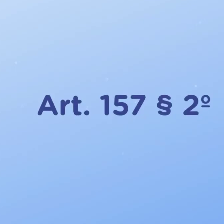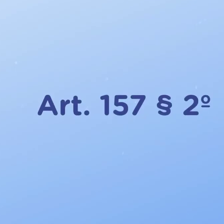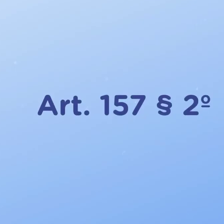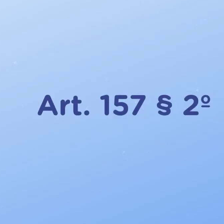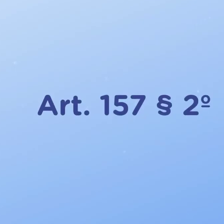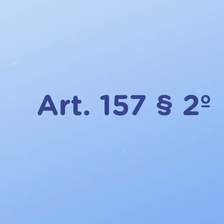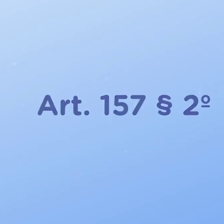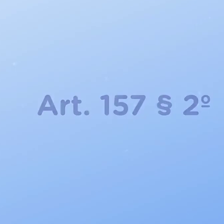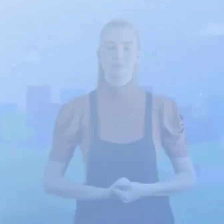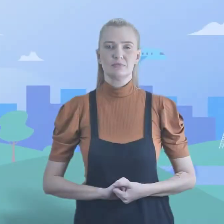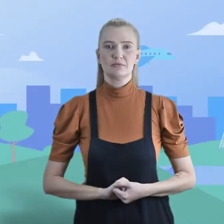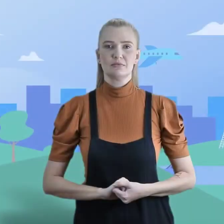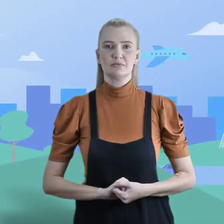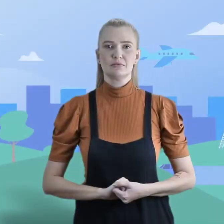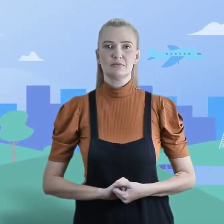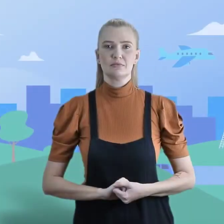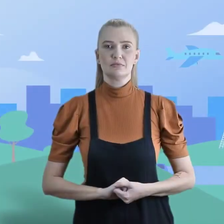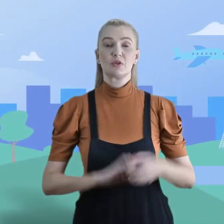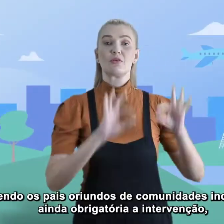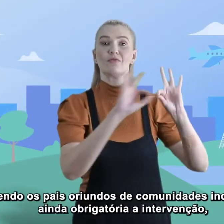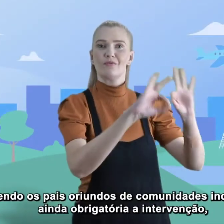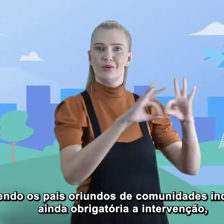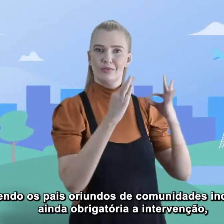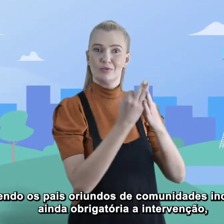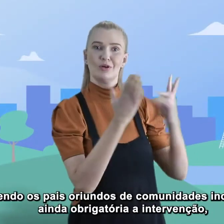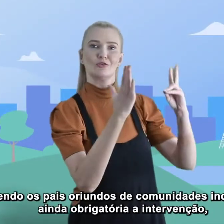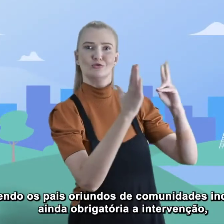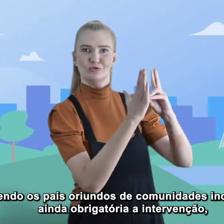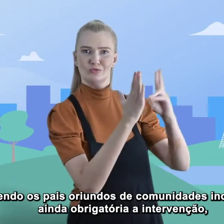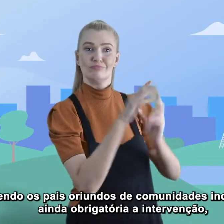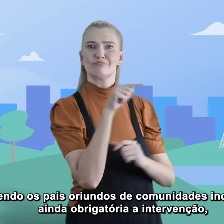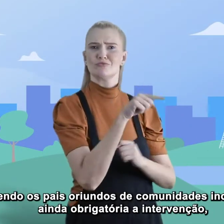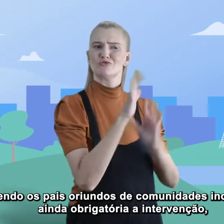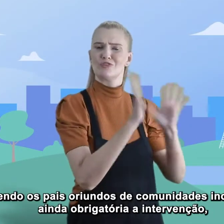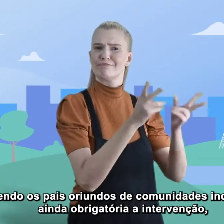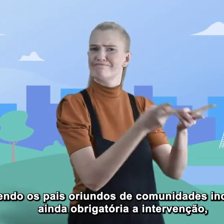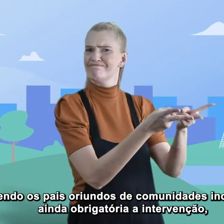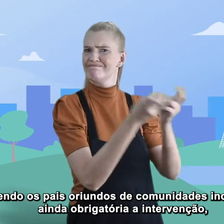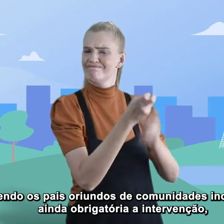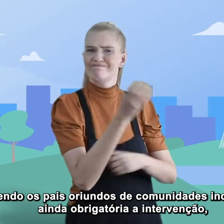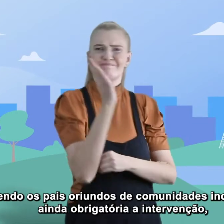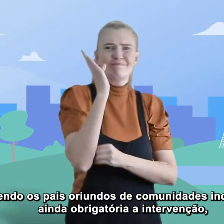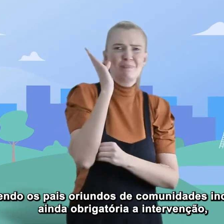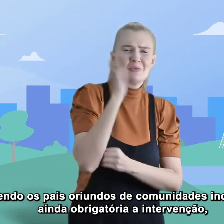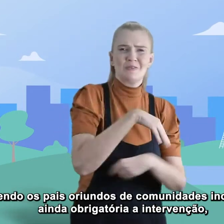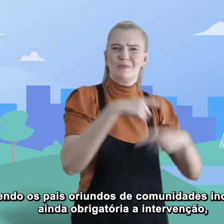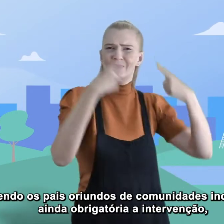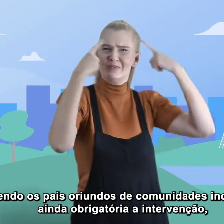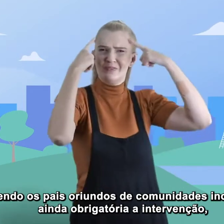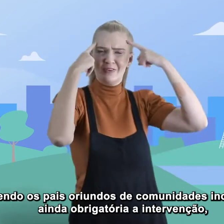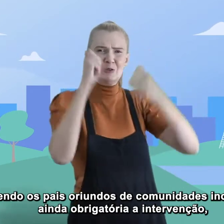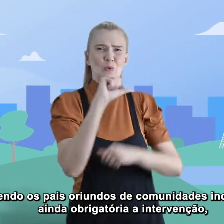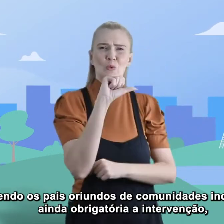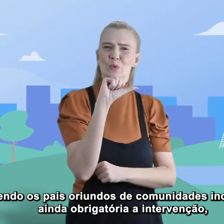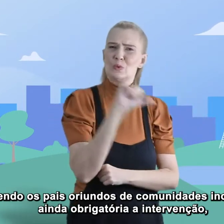157, parágrafo 2º. Em sendo os pais oriundos de comunidades indígenas,